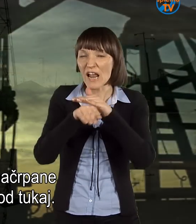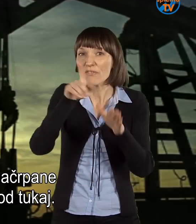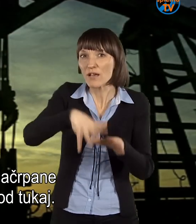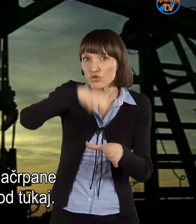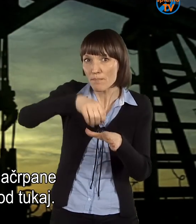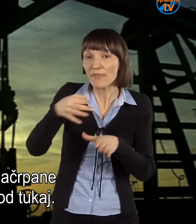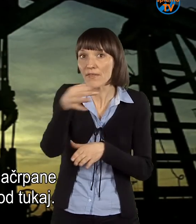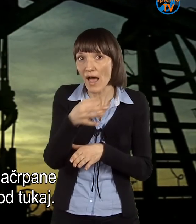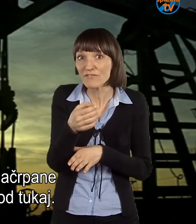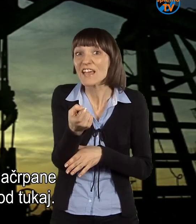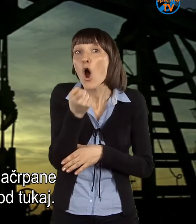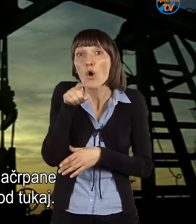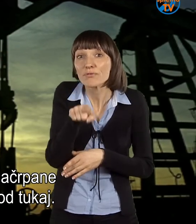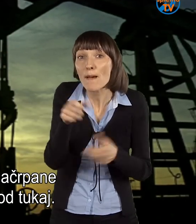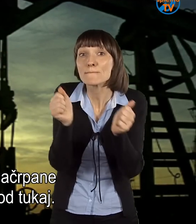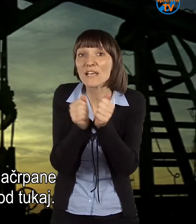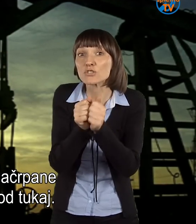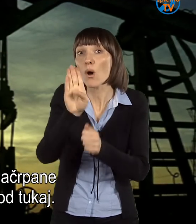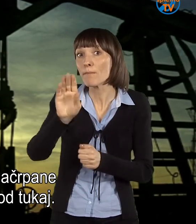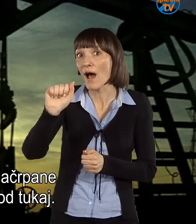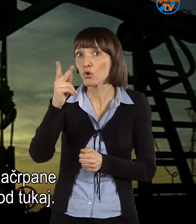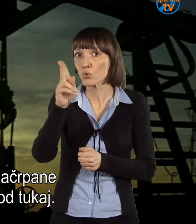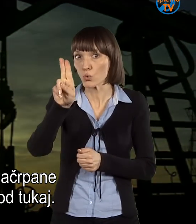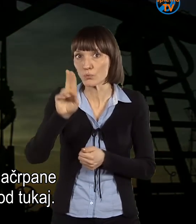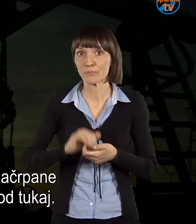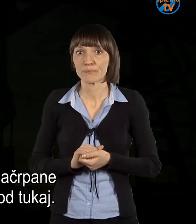načrpane nafte prišlo prav od tukaj.